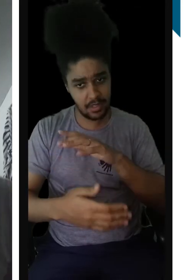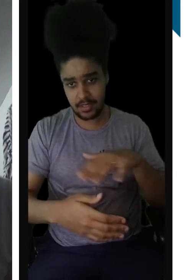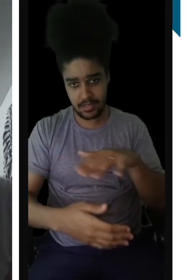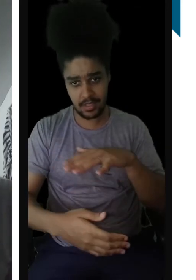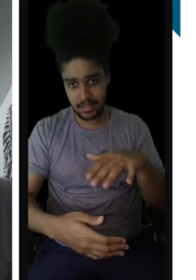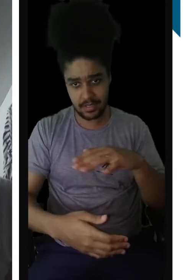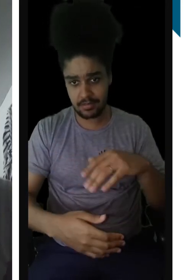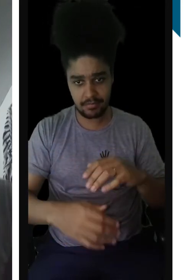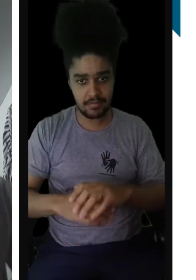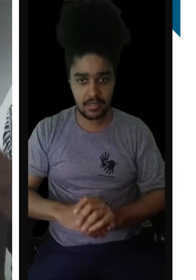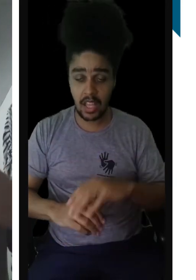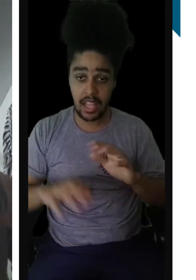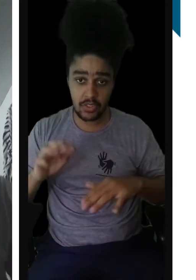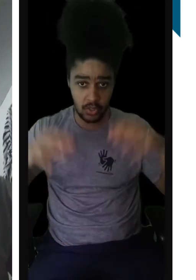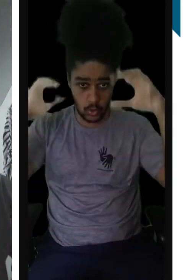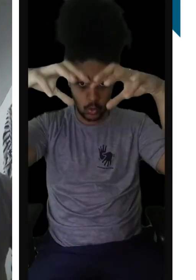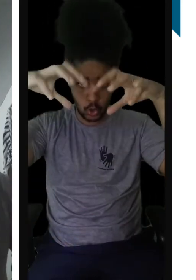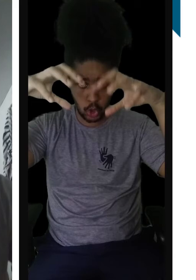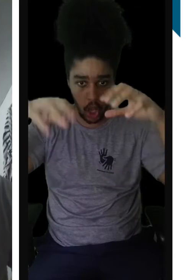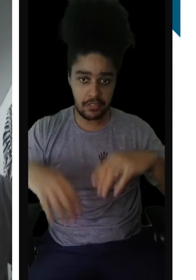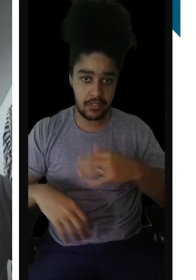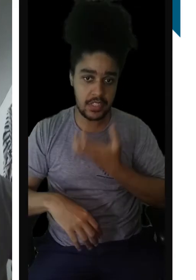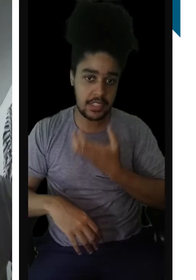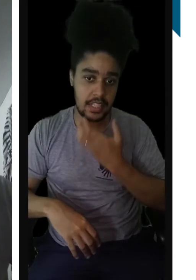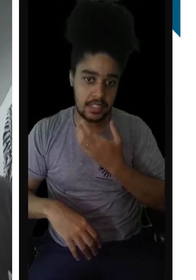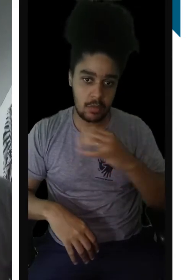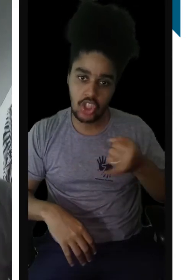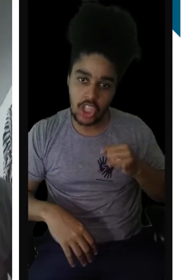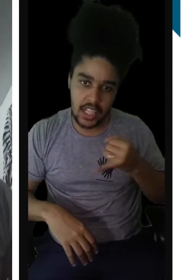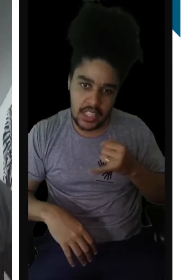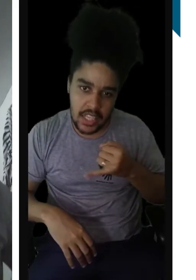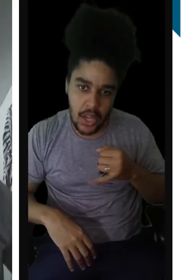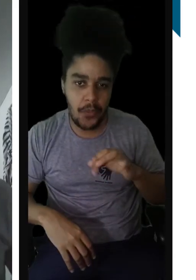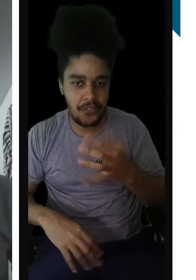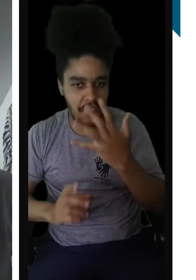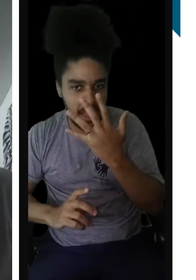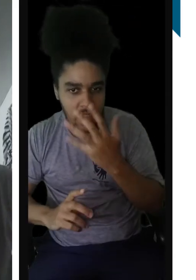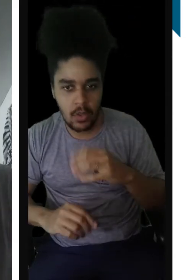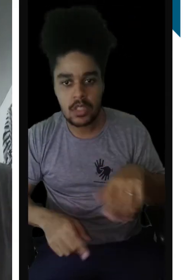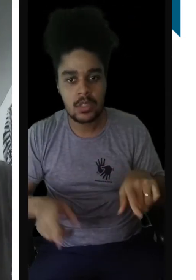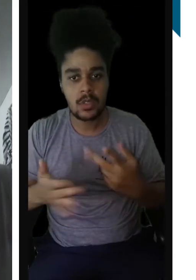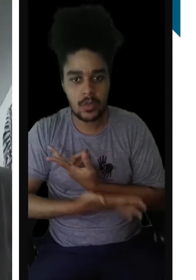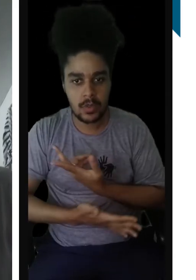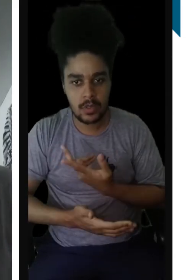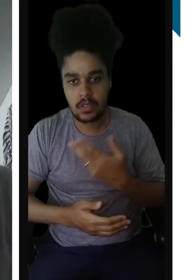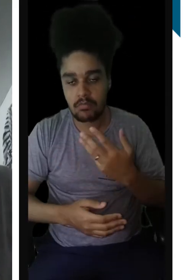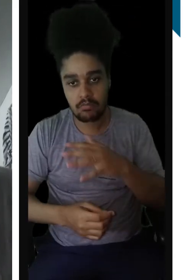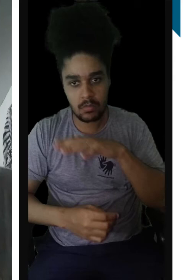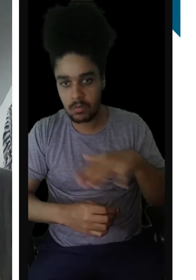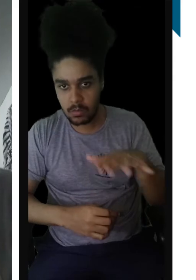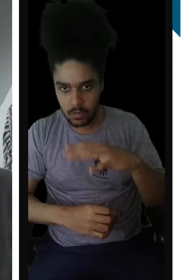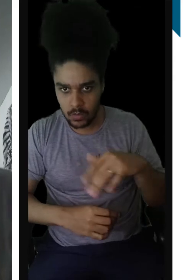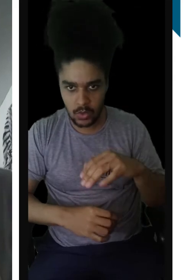para essas águas menores. Por isso que quando chove, sobretudo em dezembro, janeiro, fevereiro, março, você tem os